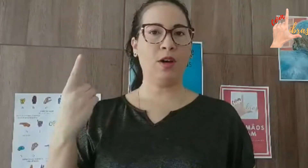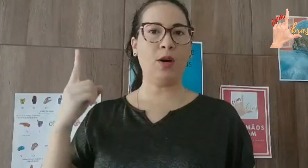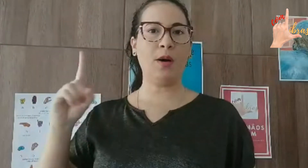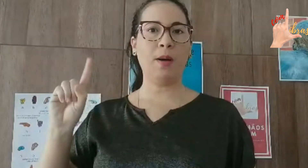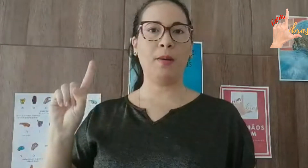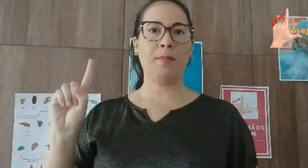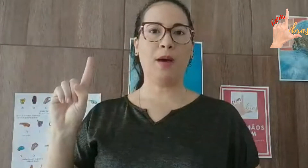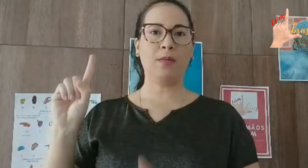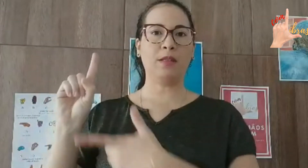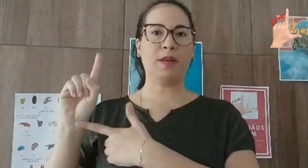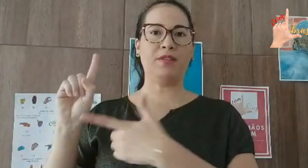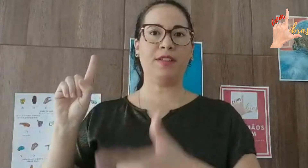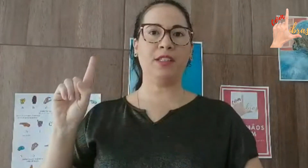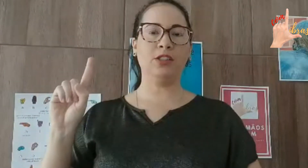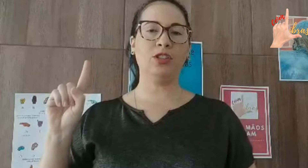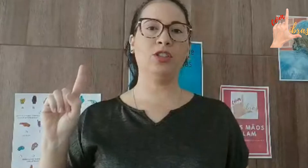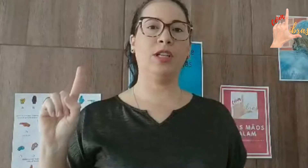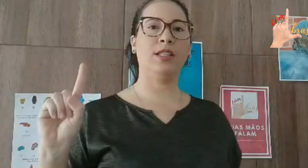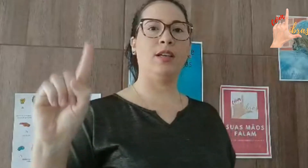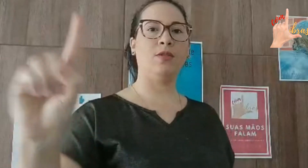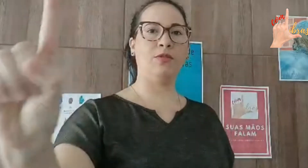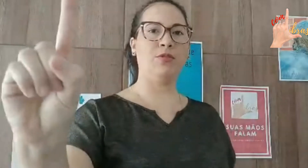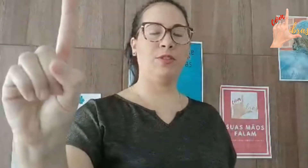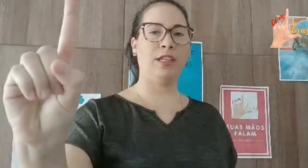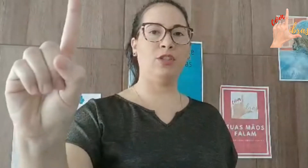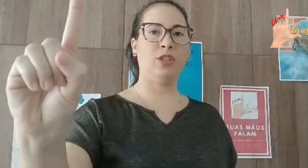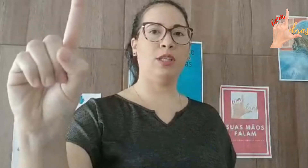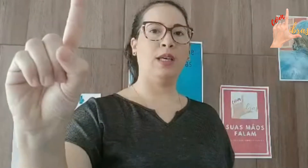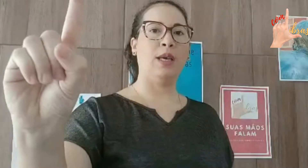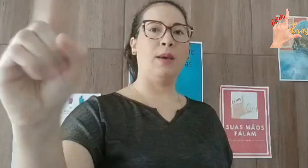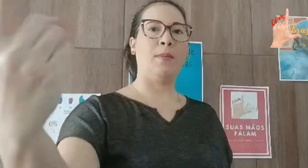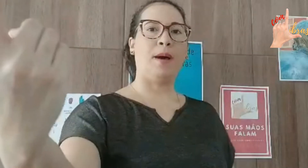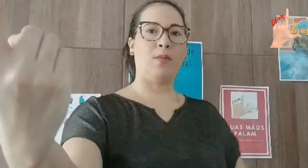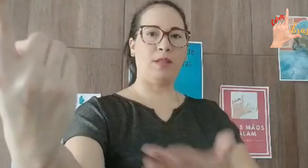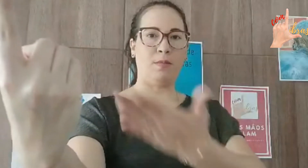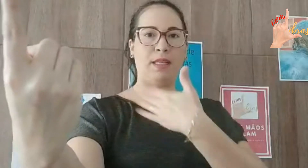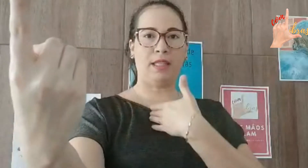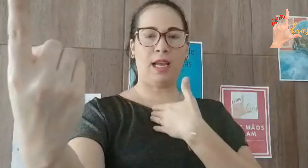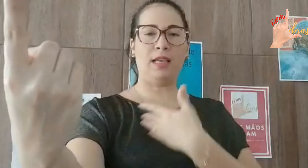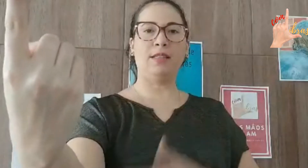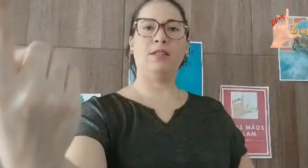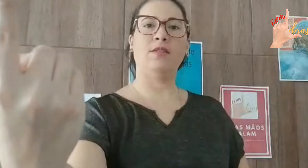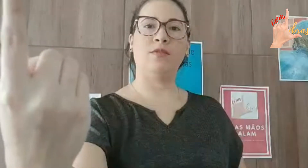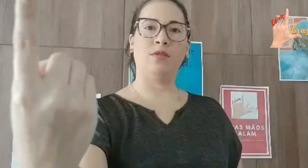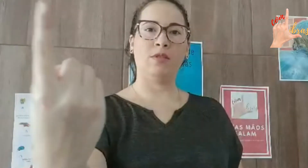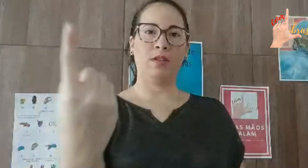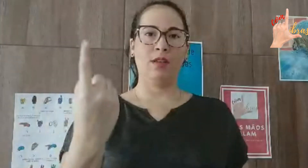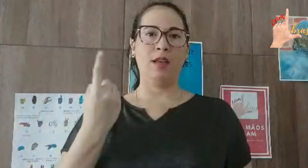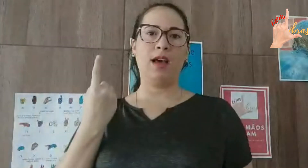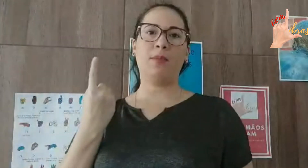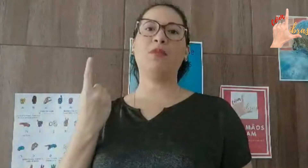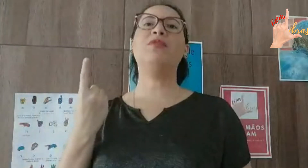Ó, palmas para frente, direção frente. Palmas para trás, a mão